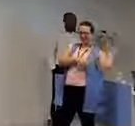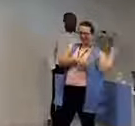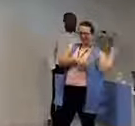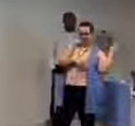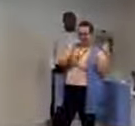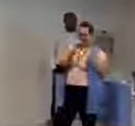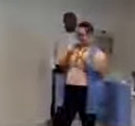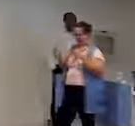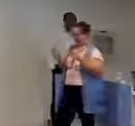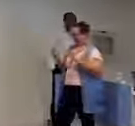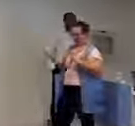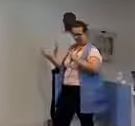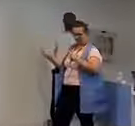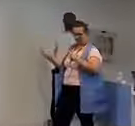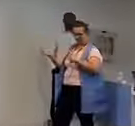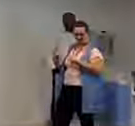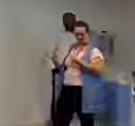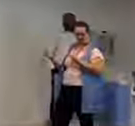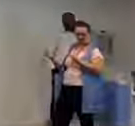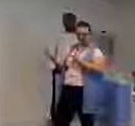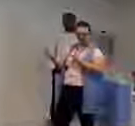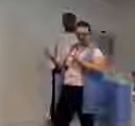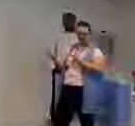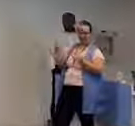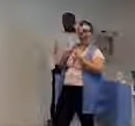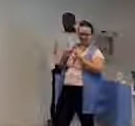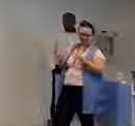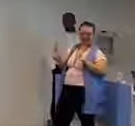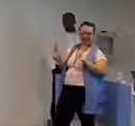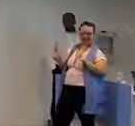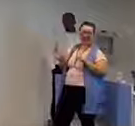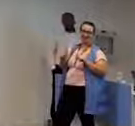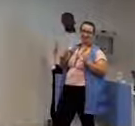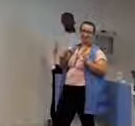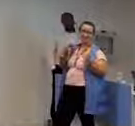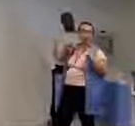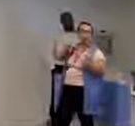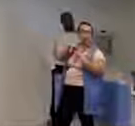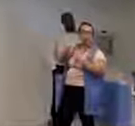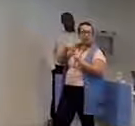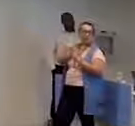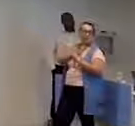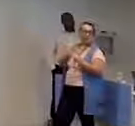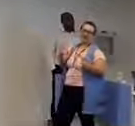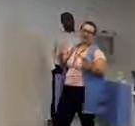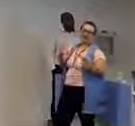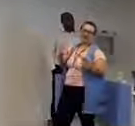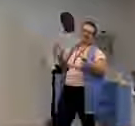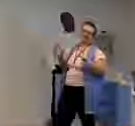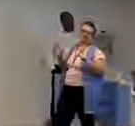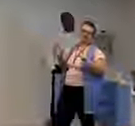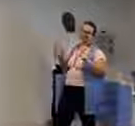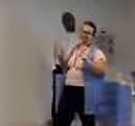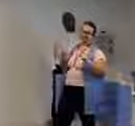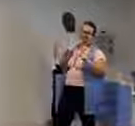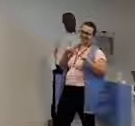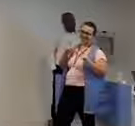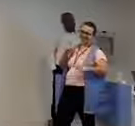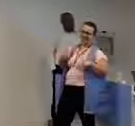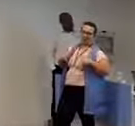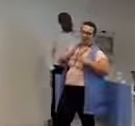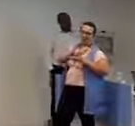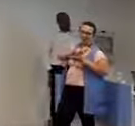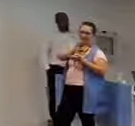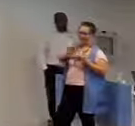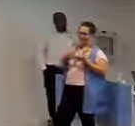ainda aprende a trabalhar com máquinas convencionais, mas a realidade do mundo é que eu tenho que trabalhar com sistemas computadorizados, seja